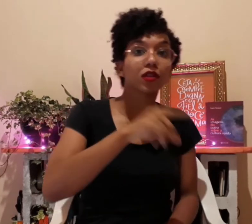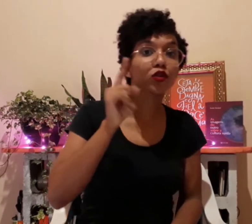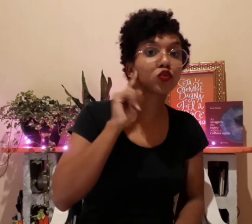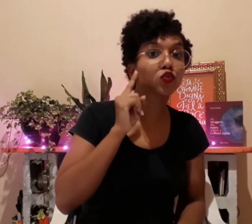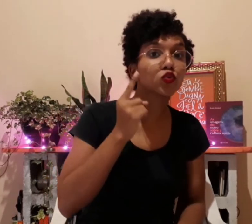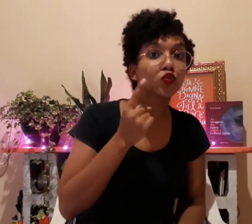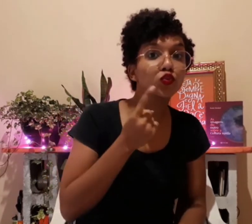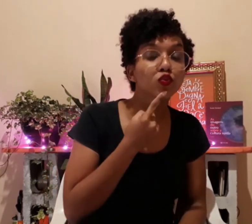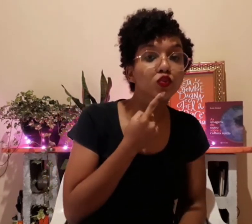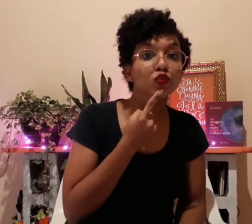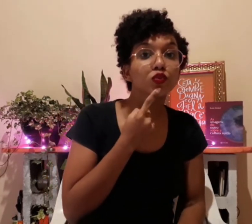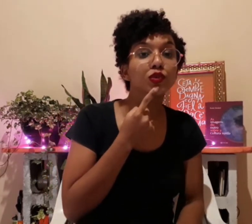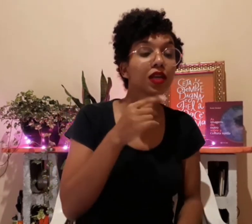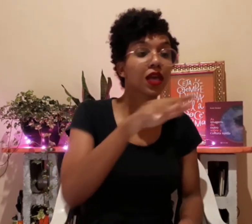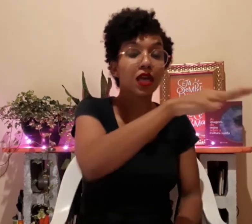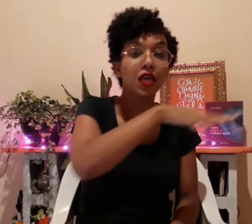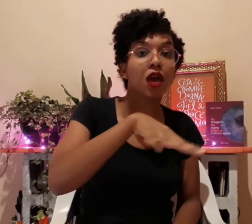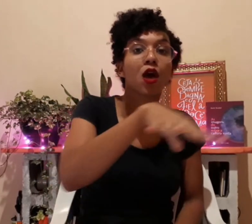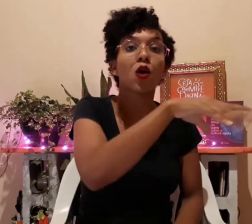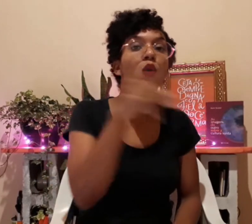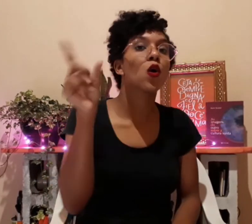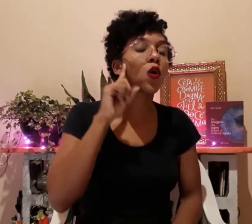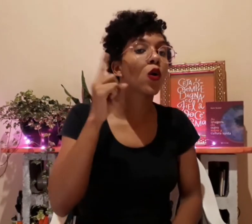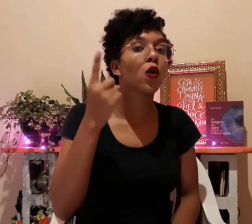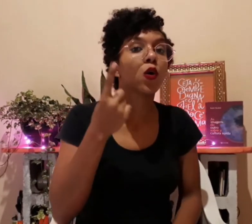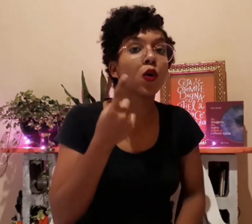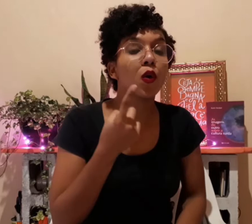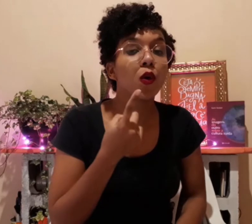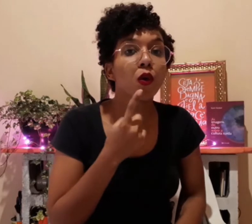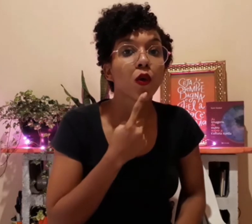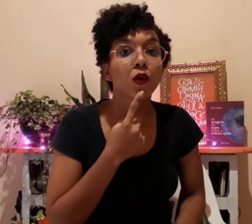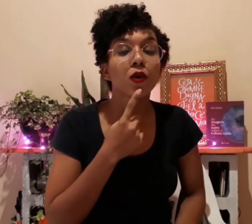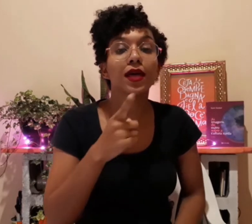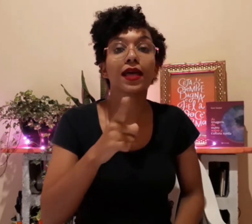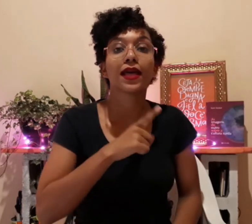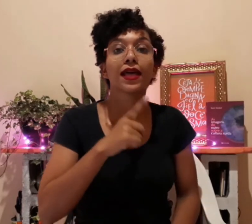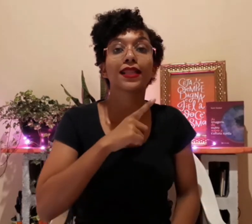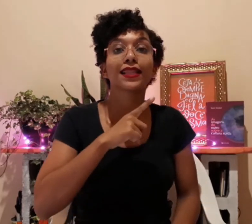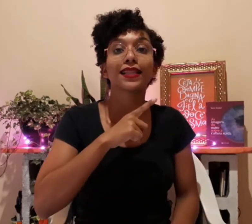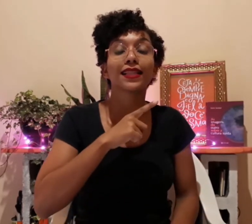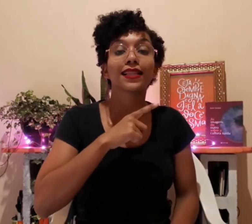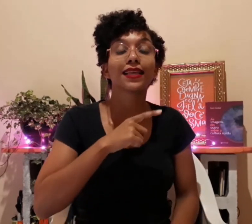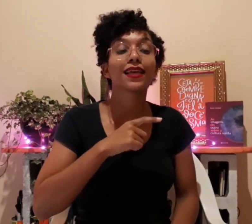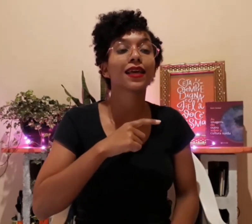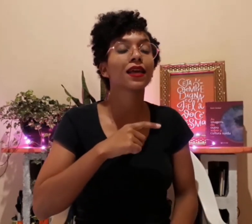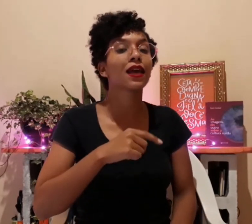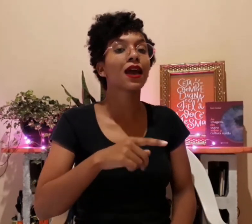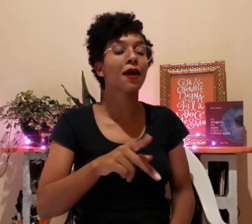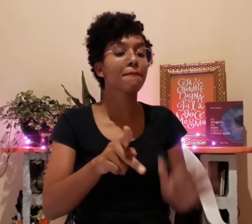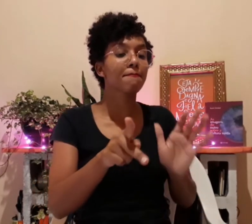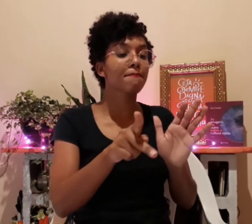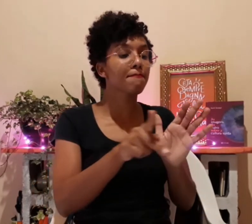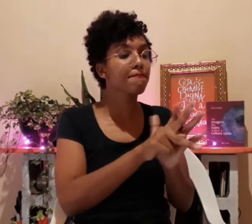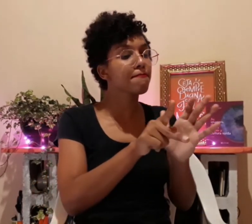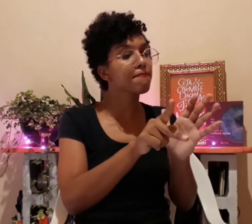Na comunidade surda, na cultura surda, existem as suas especificidades, uma